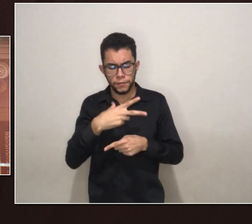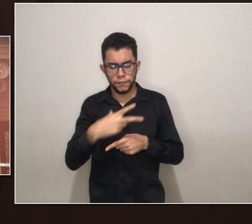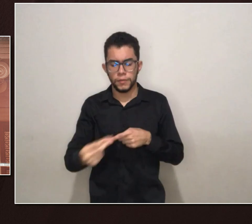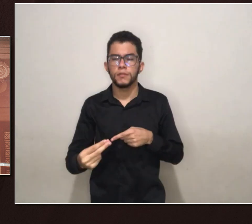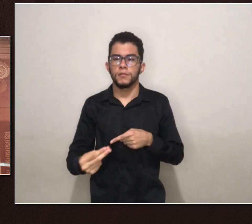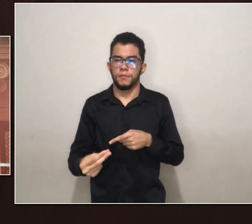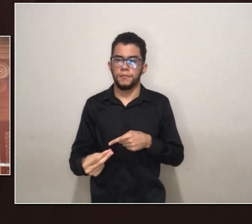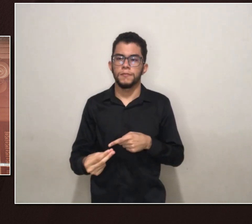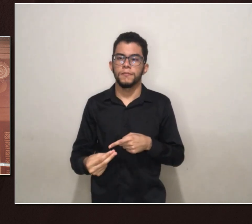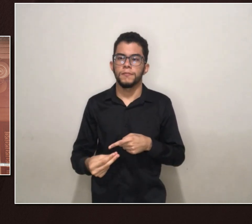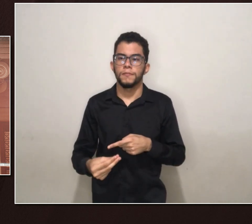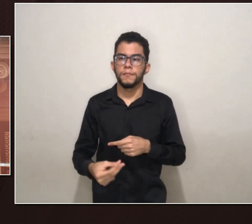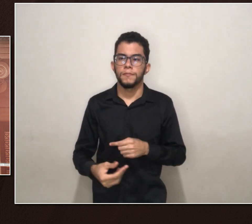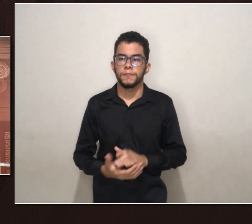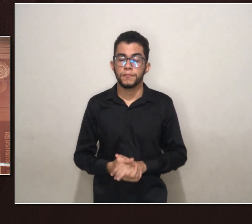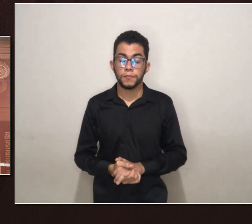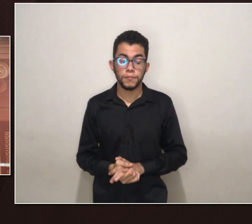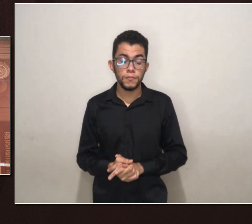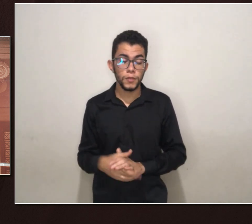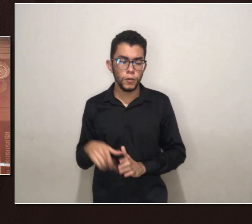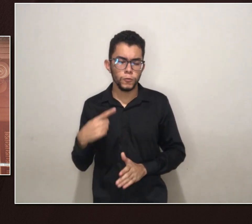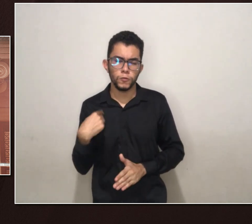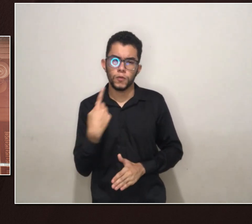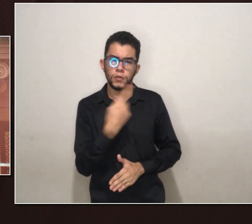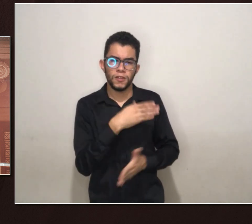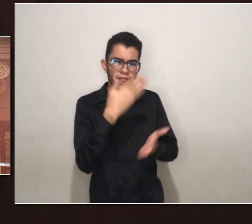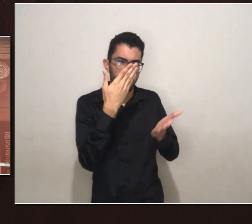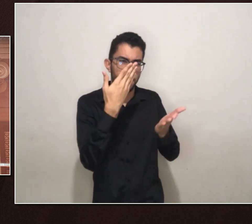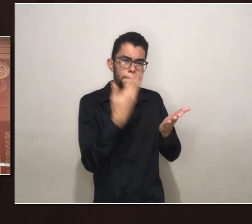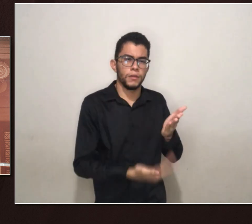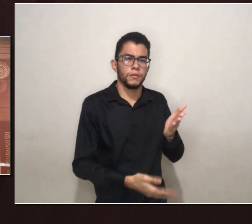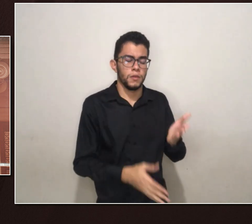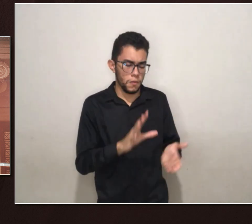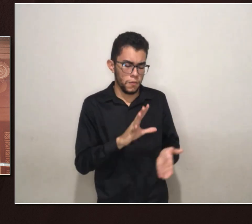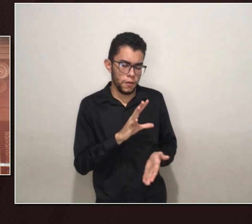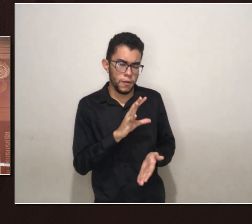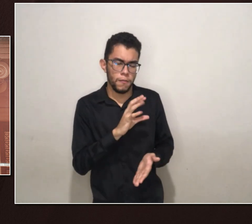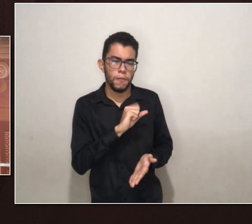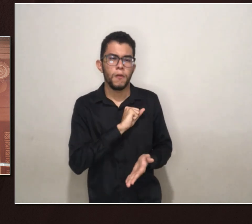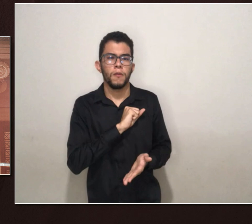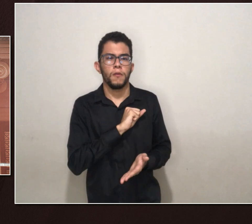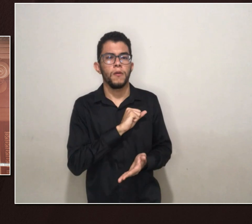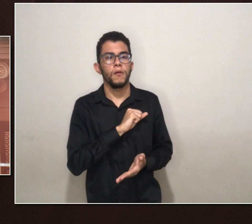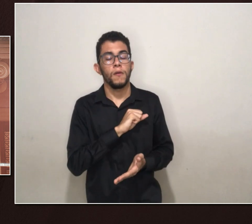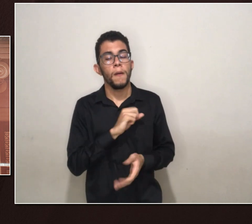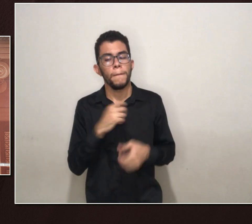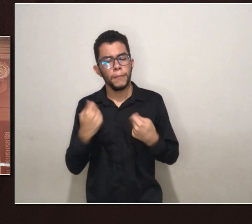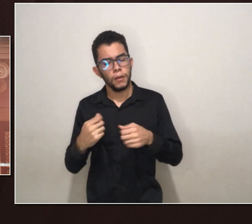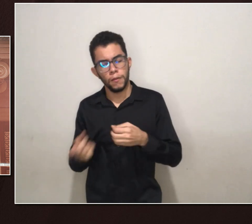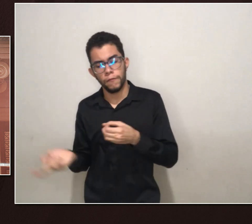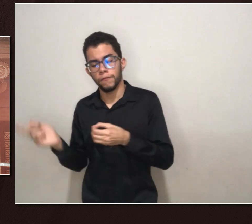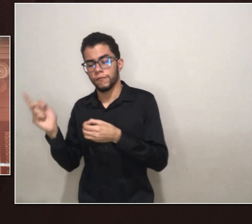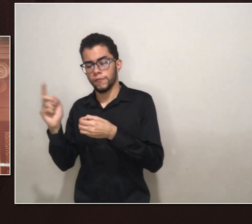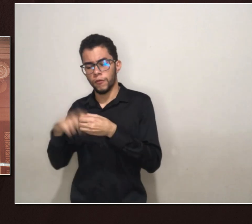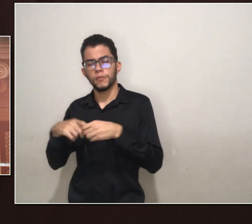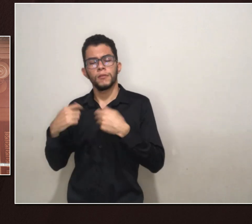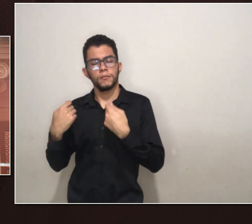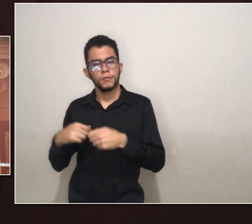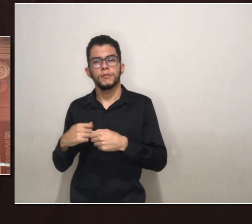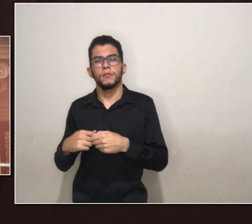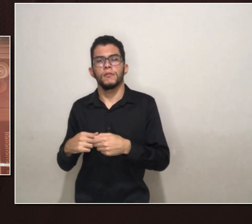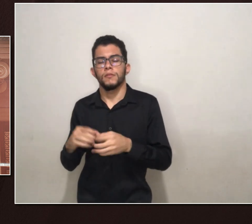resultaram em abandono do primeiro amor, e voltar para a simplicidade da vida e do amor de